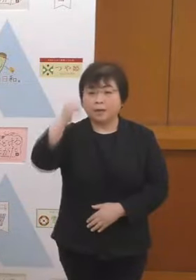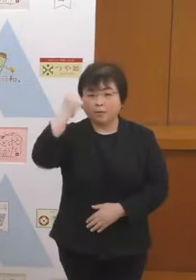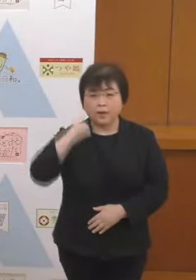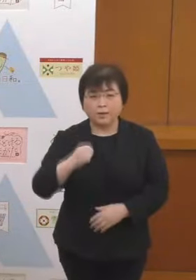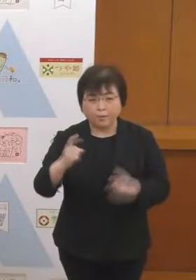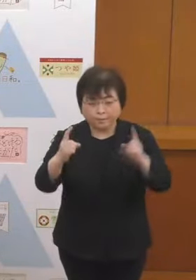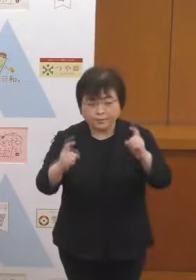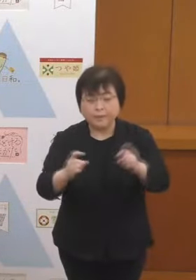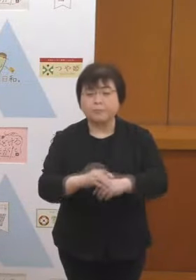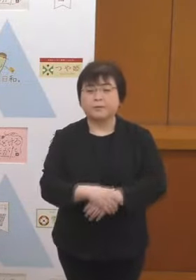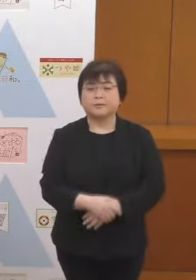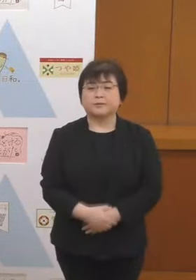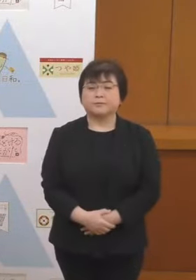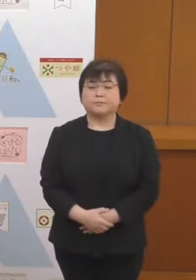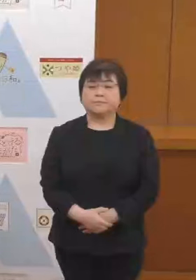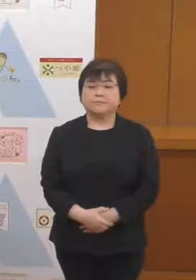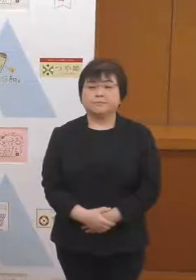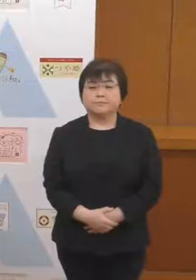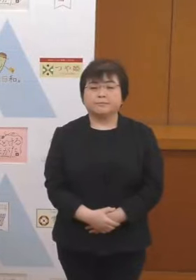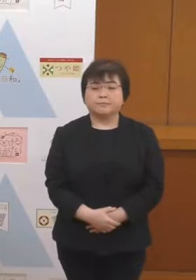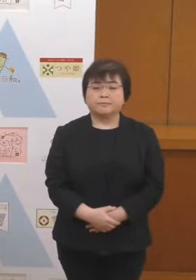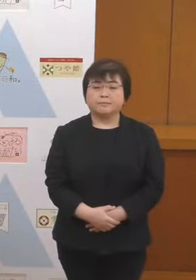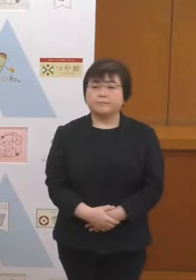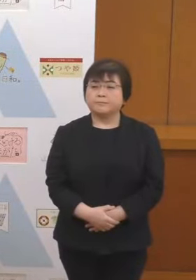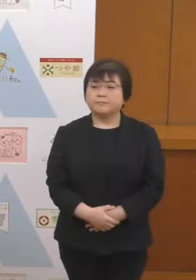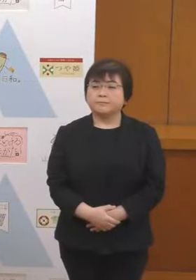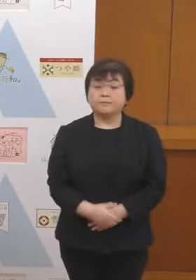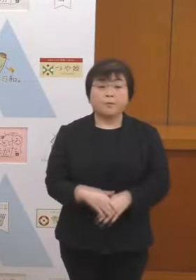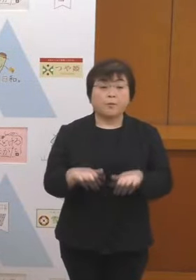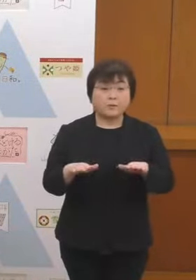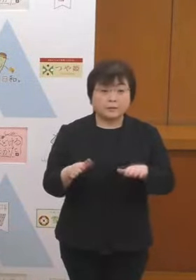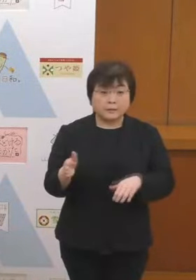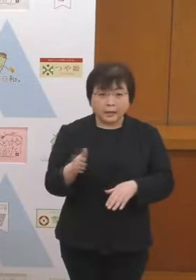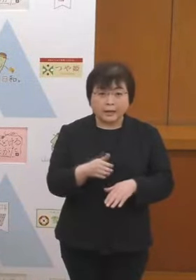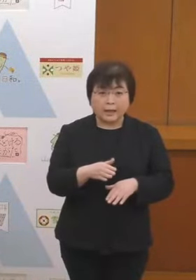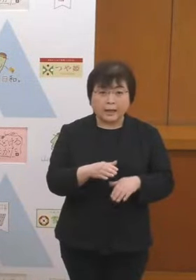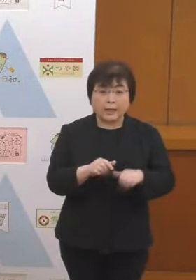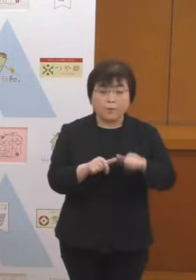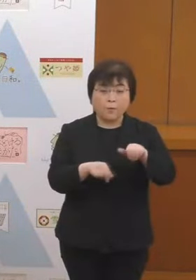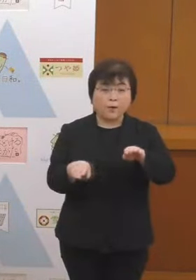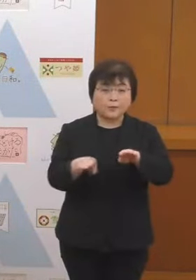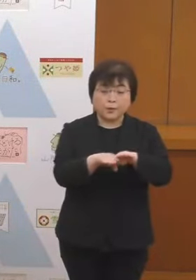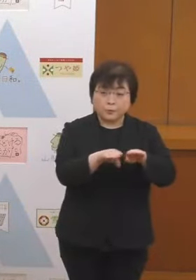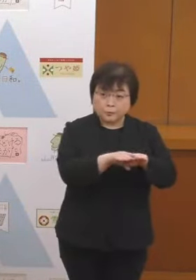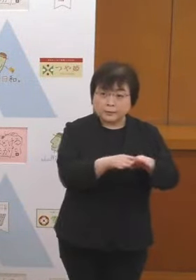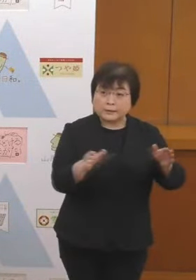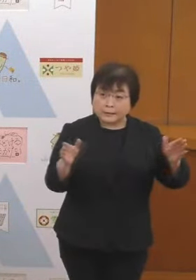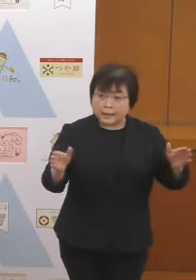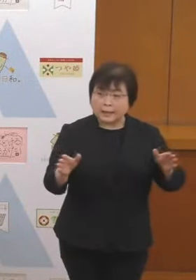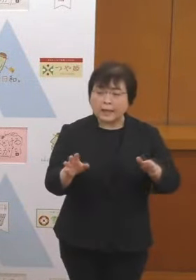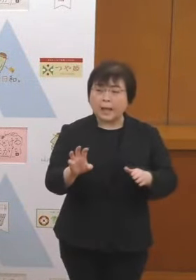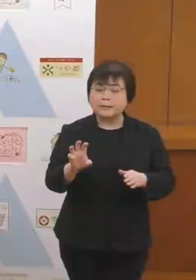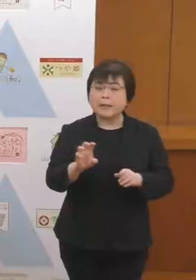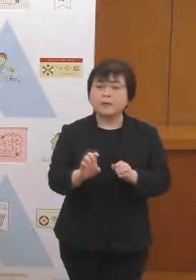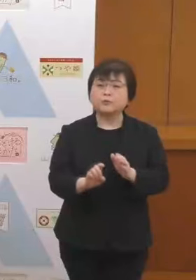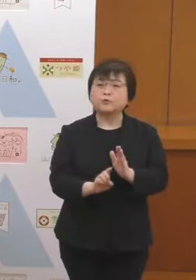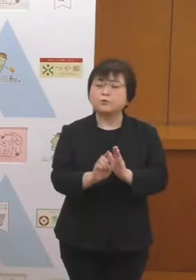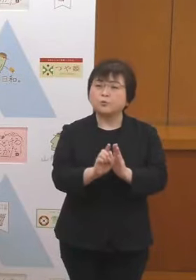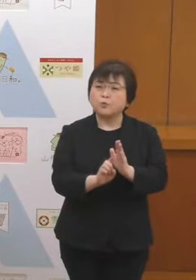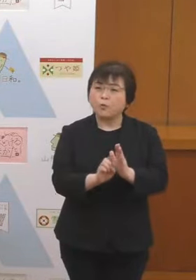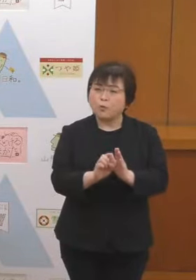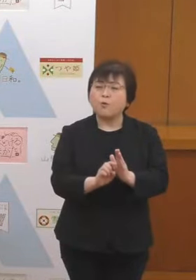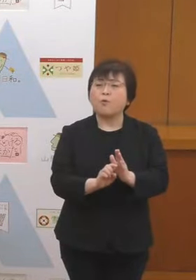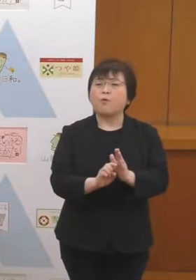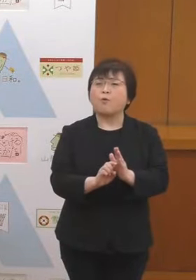おはようございますえ本日からゴールデンウィークにかけて30度前後に